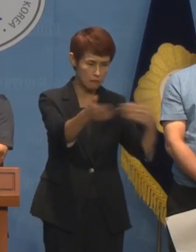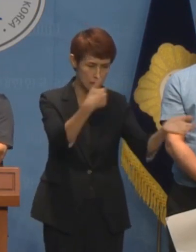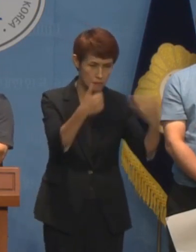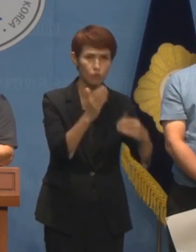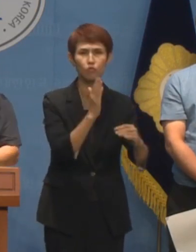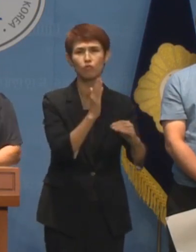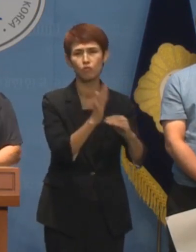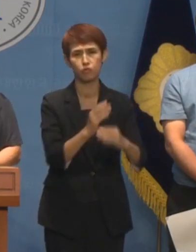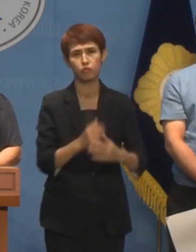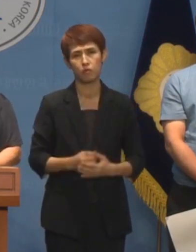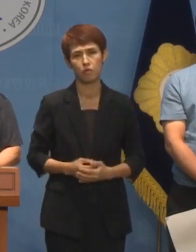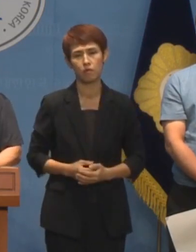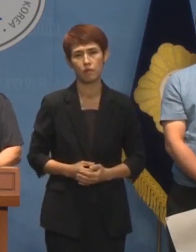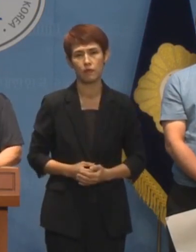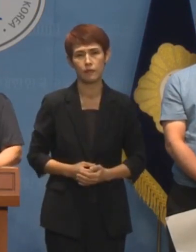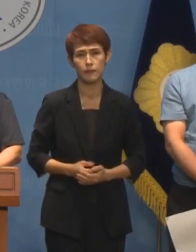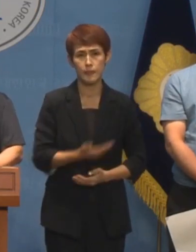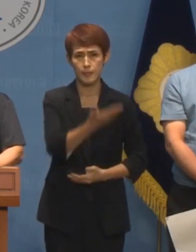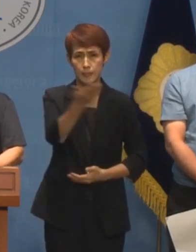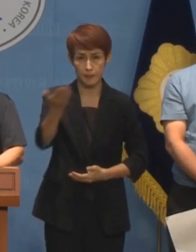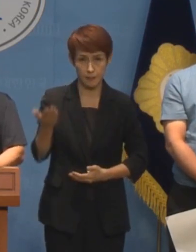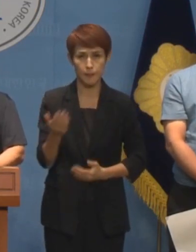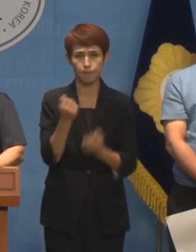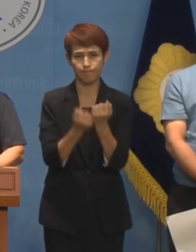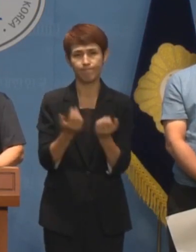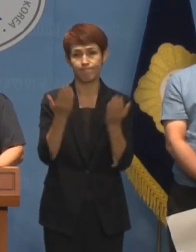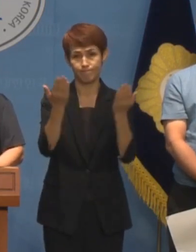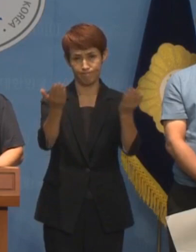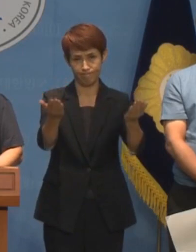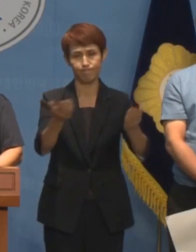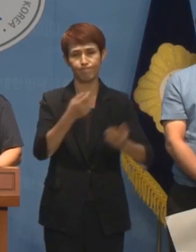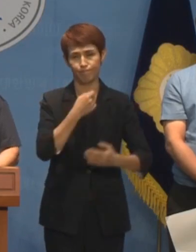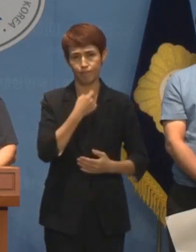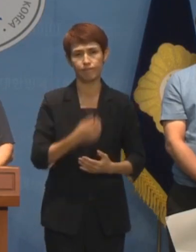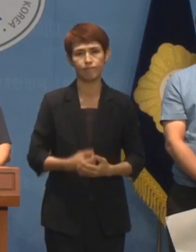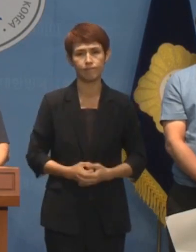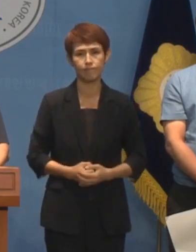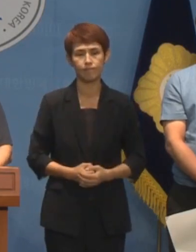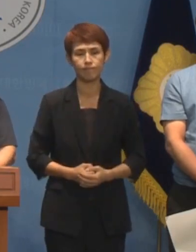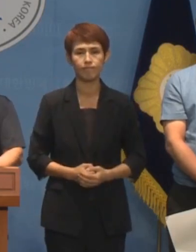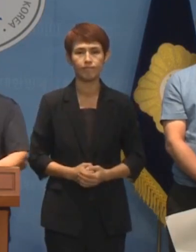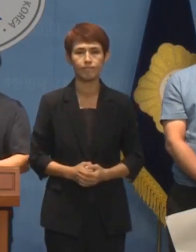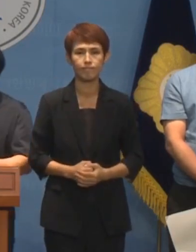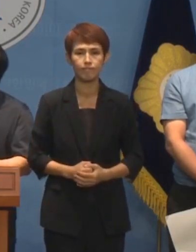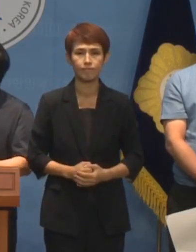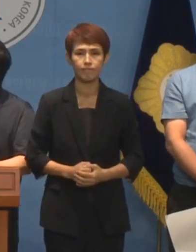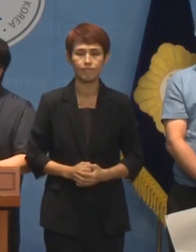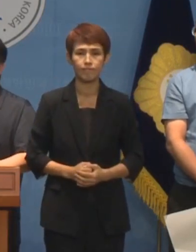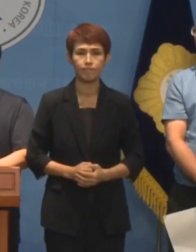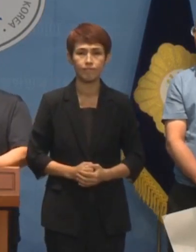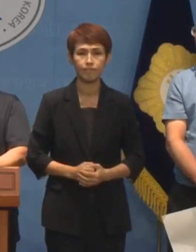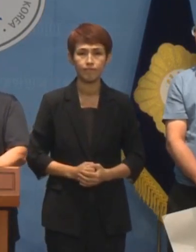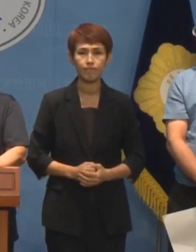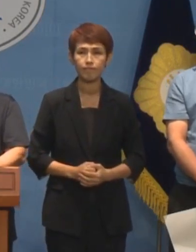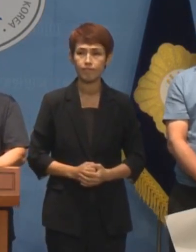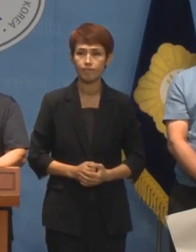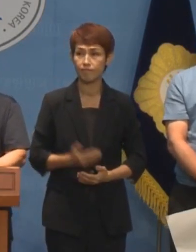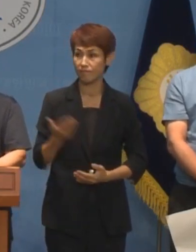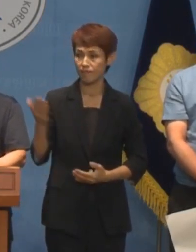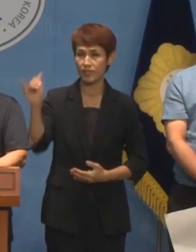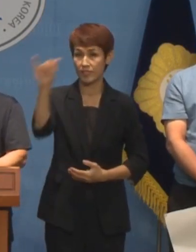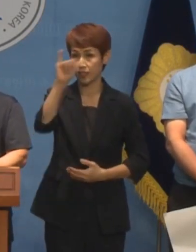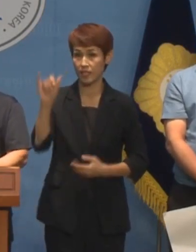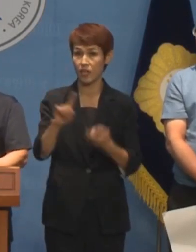부분을 정치부 기자님들께 소상히 말씀드리고 강력히 규탄하는 기자회견을 개최하게 되었습니다. 맨 오른쪽에 을들의